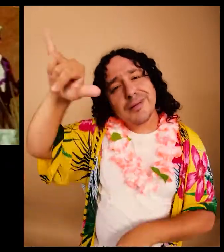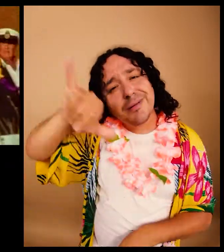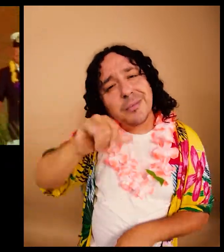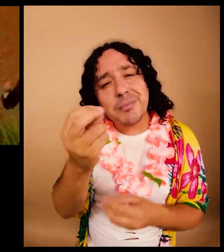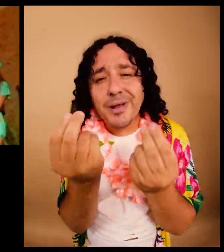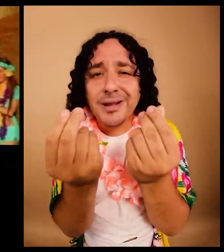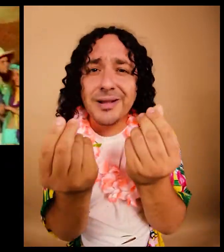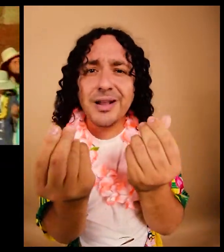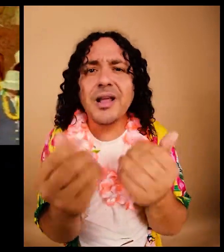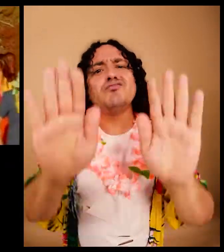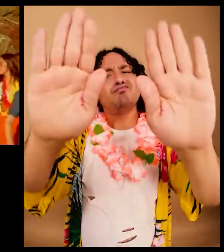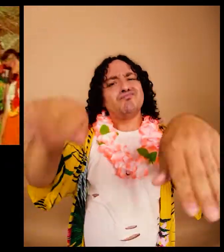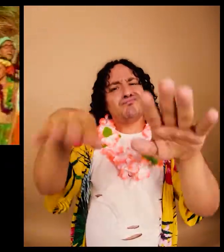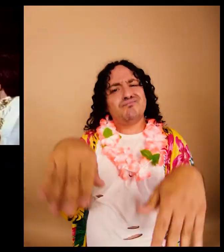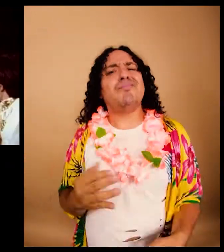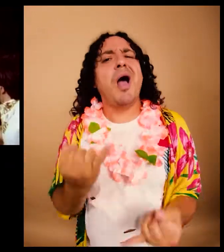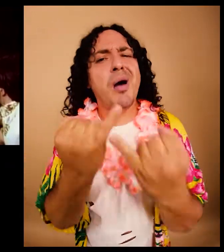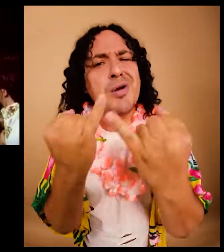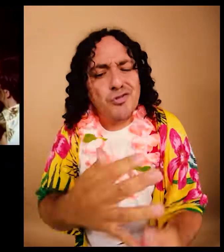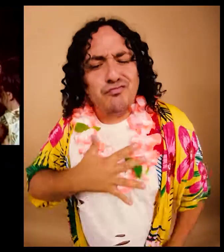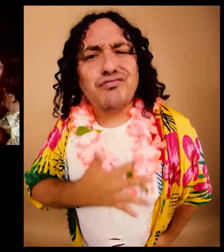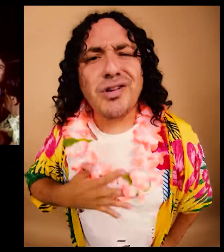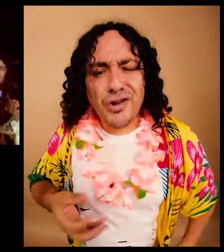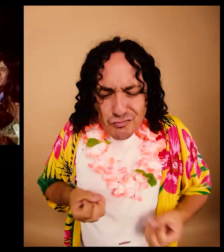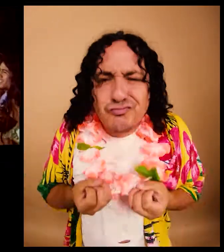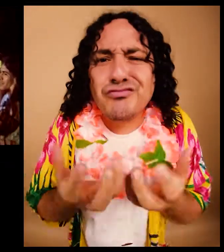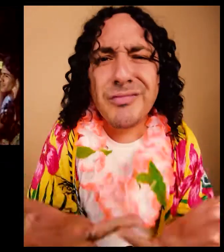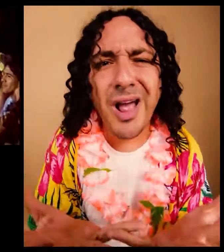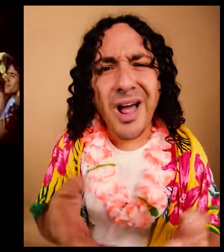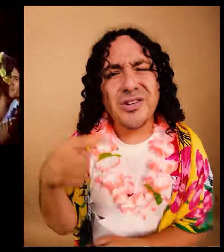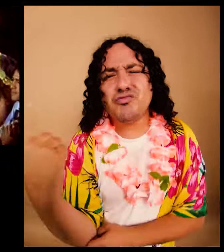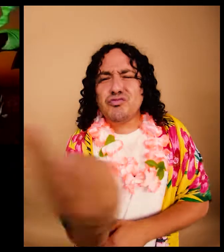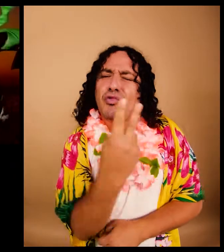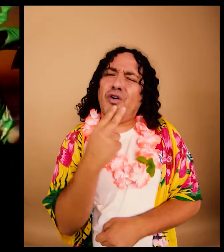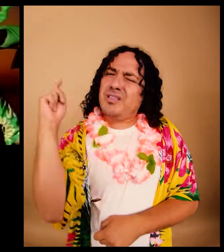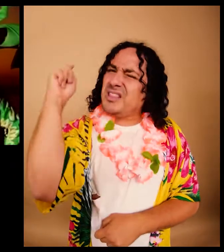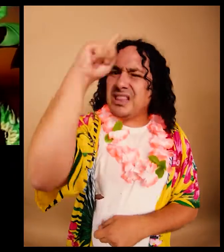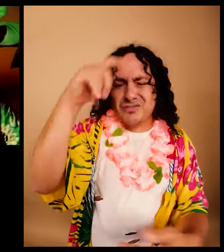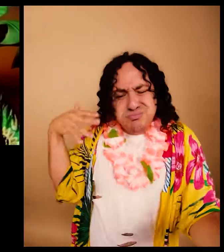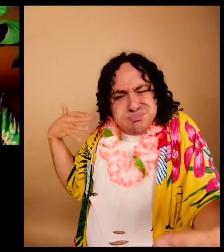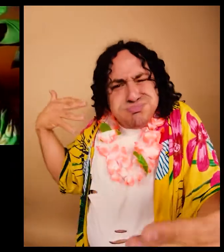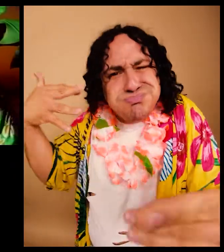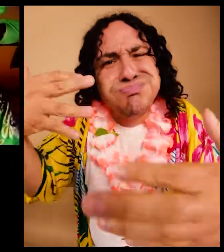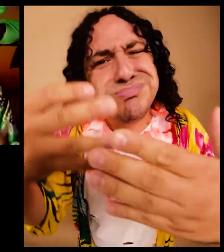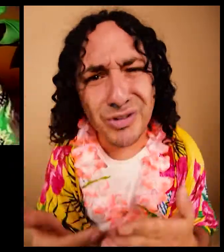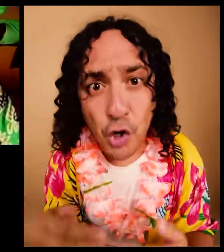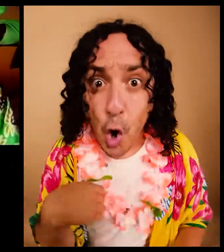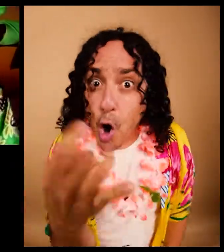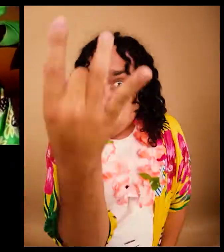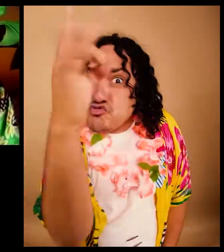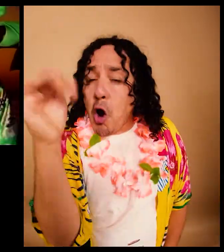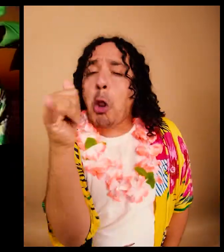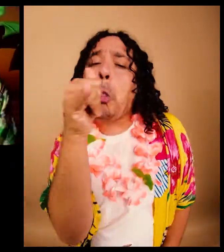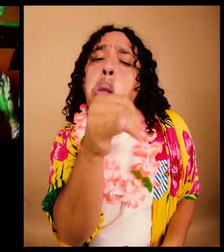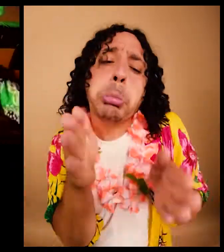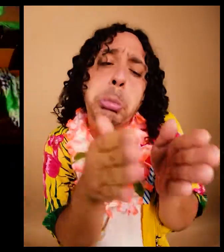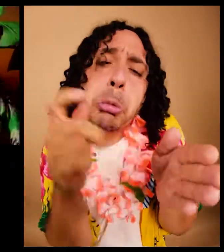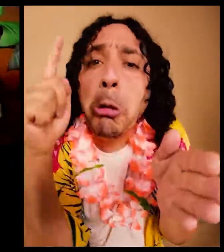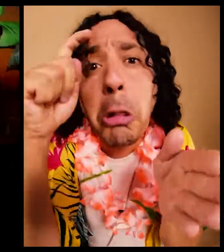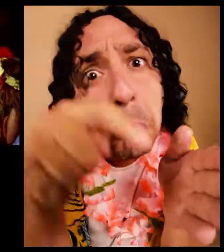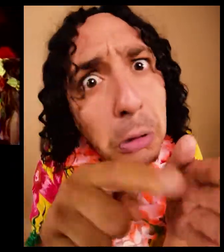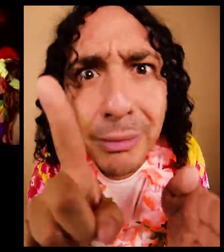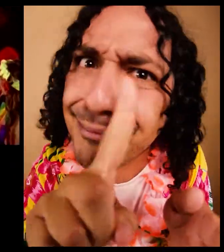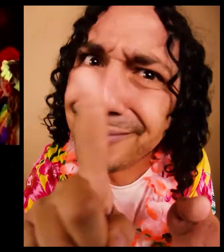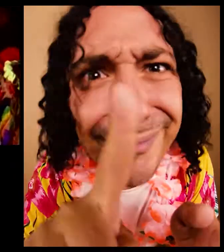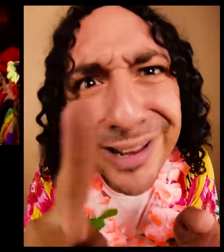a la de este planeta Tierra. Amigos míos, yo les quiero decir, difícil el tiempo que nos tocó vivir. No